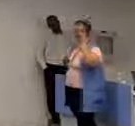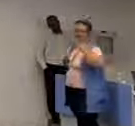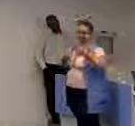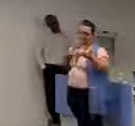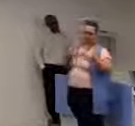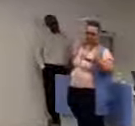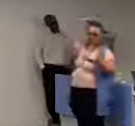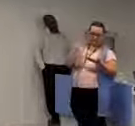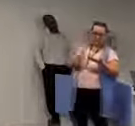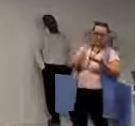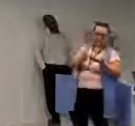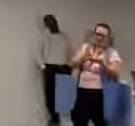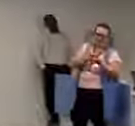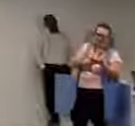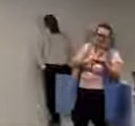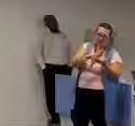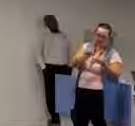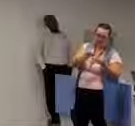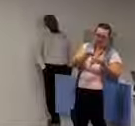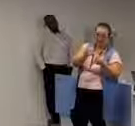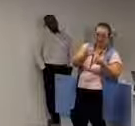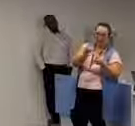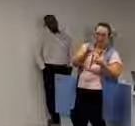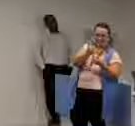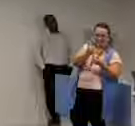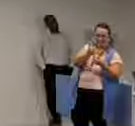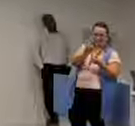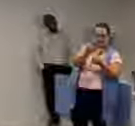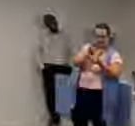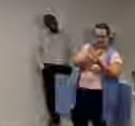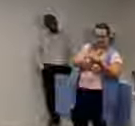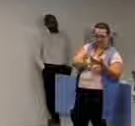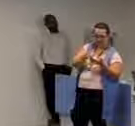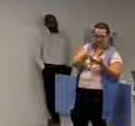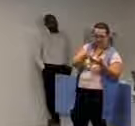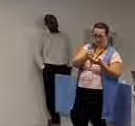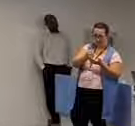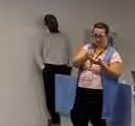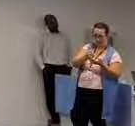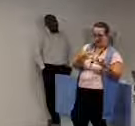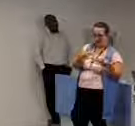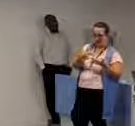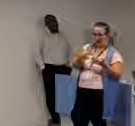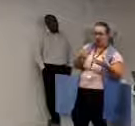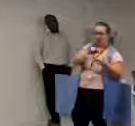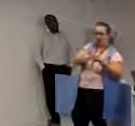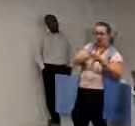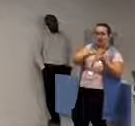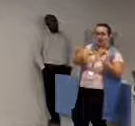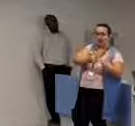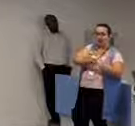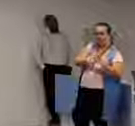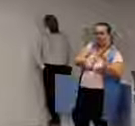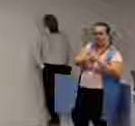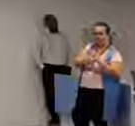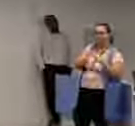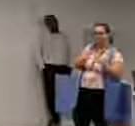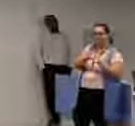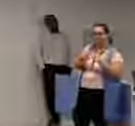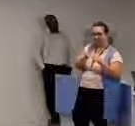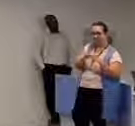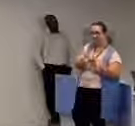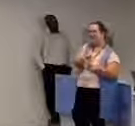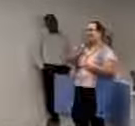os desenhos de uma ferramenta, às vezes 200 desenhos à mão, e quando o cara falava, ó, alterou o passo da